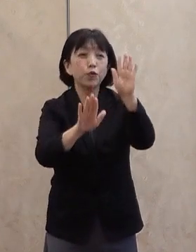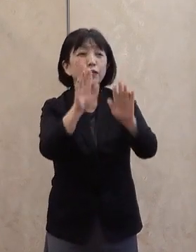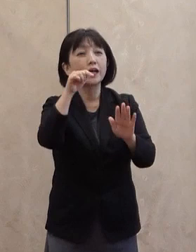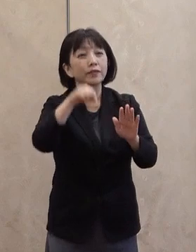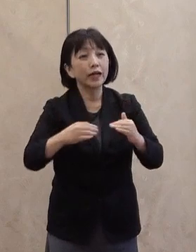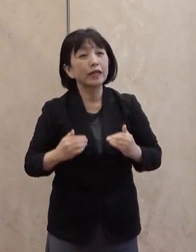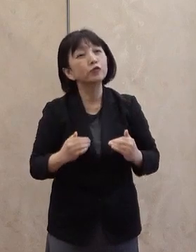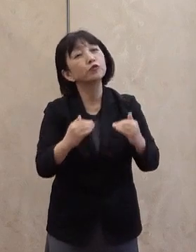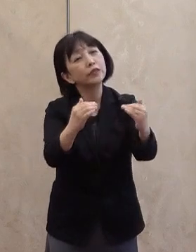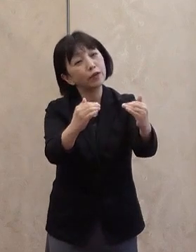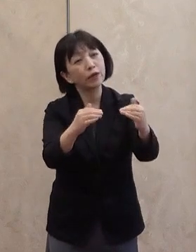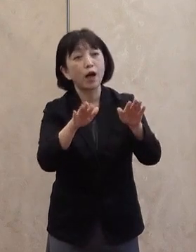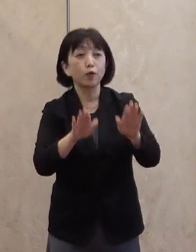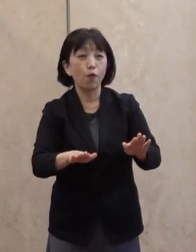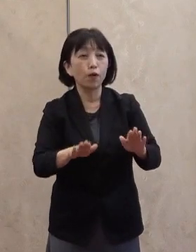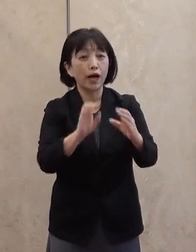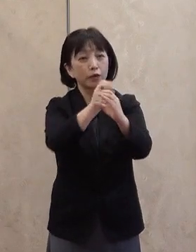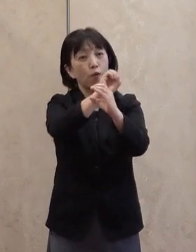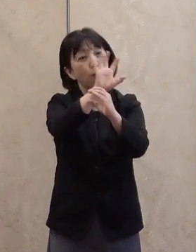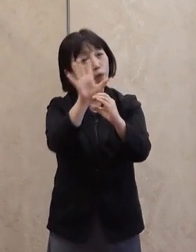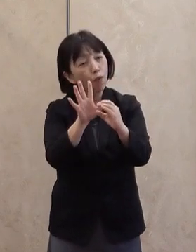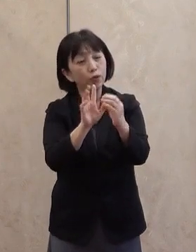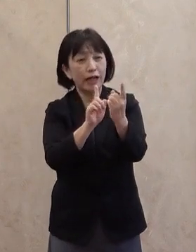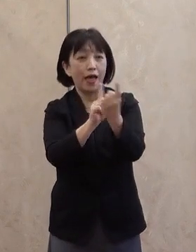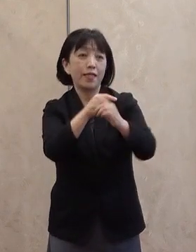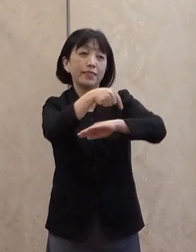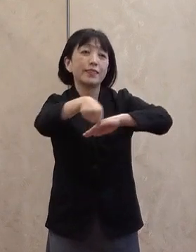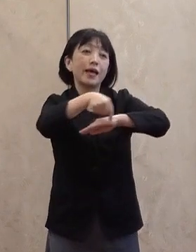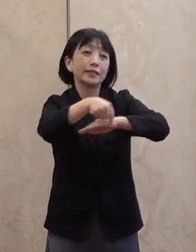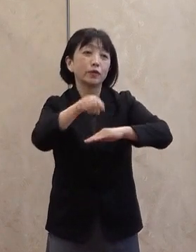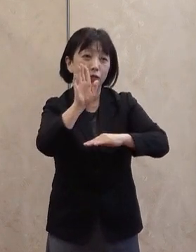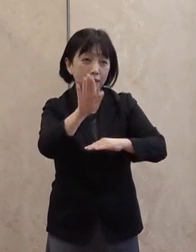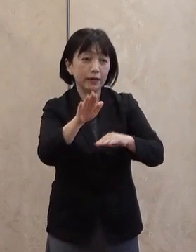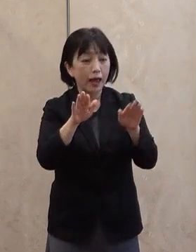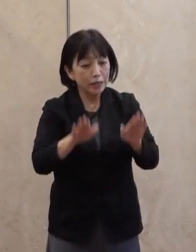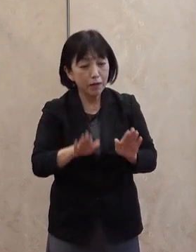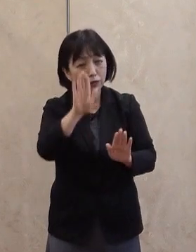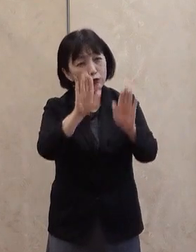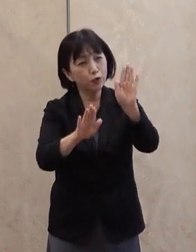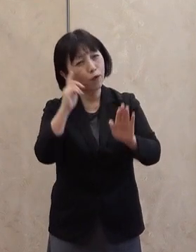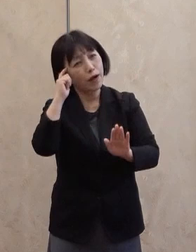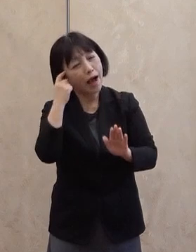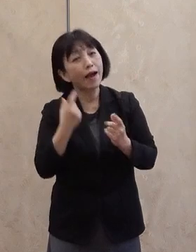っているのが今回のコロナ対策ですし、そういった目では足元を見ながら、